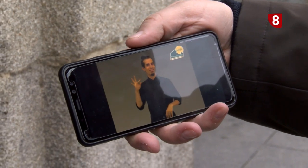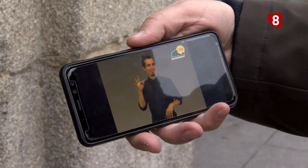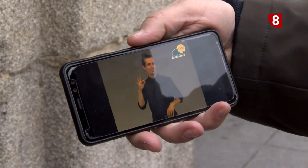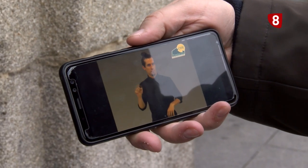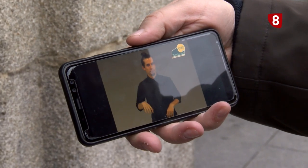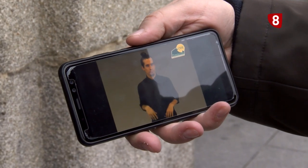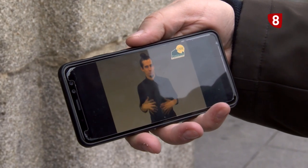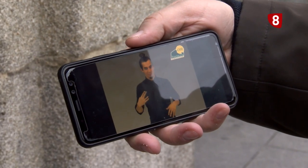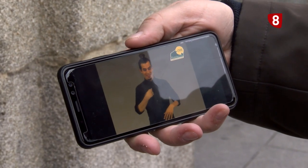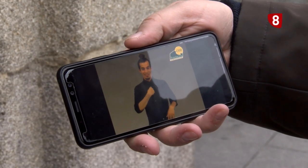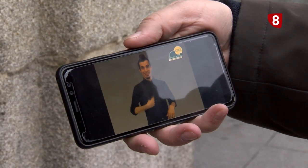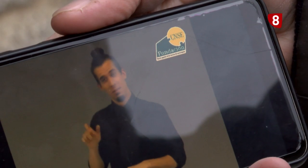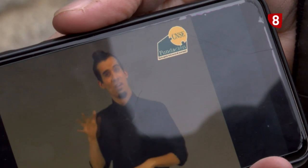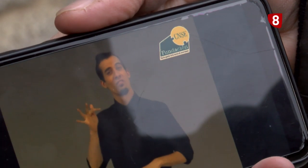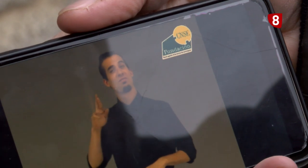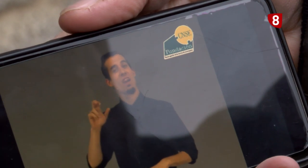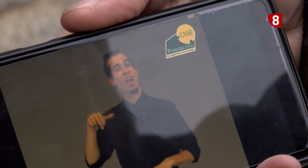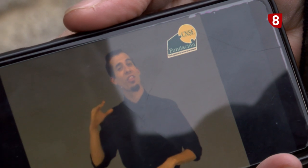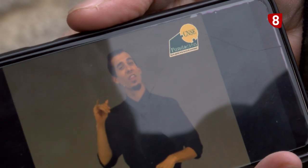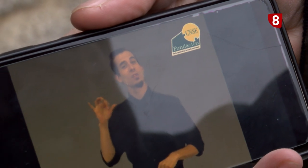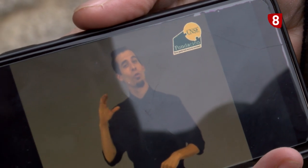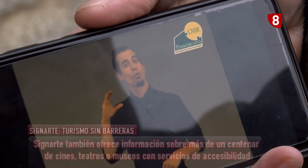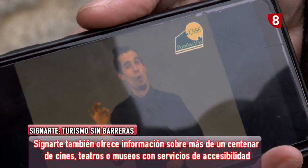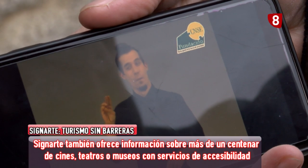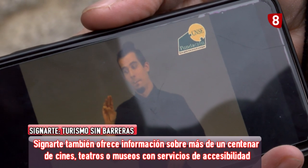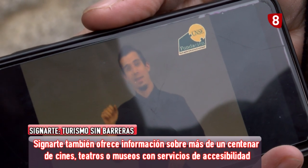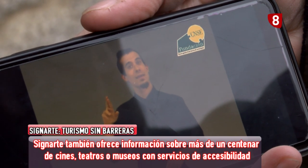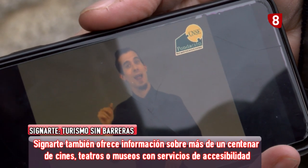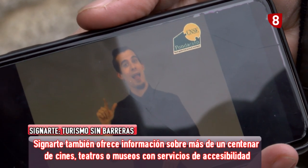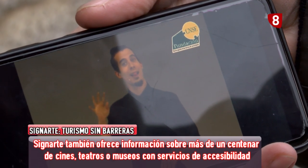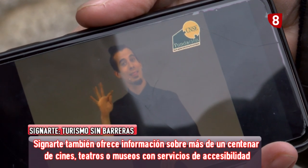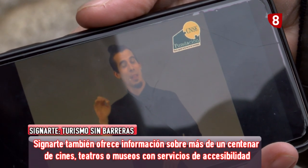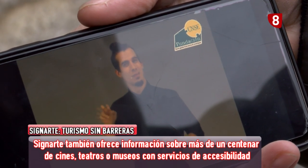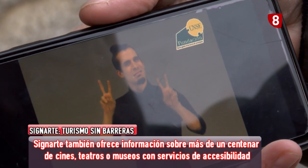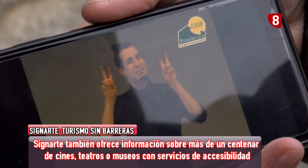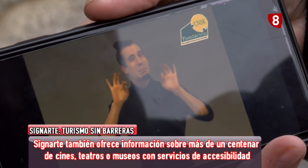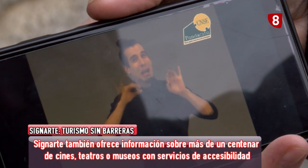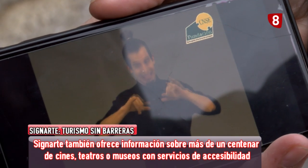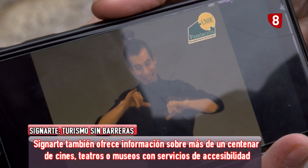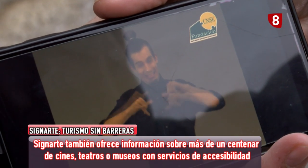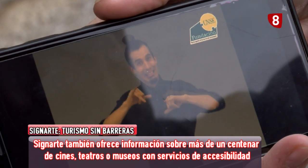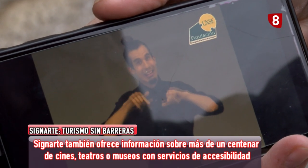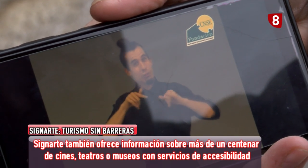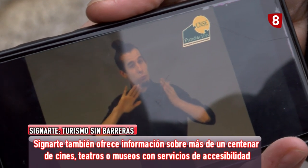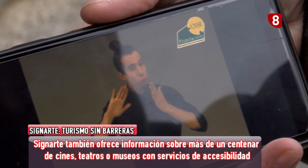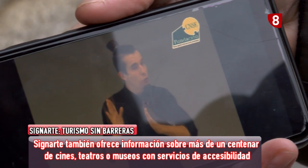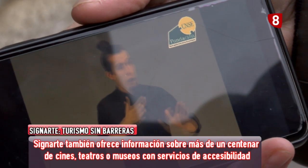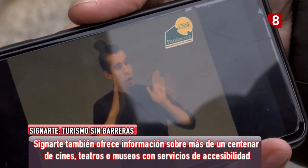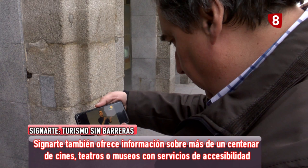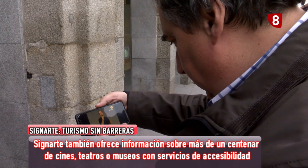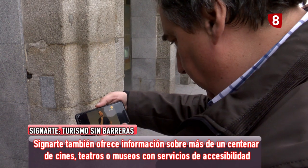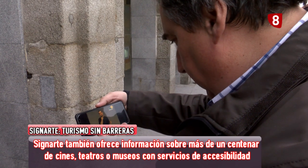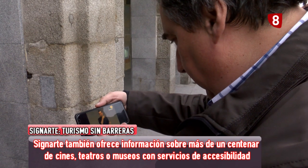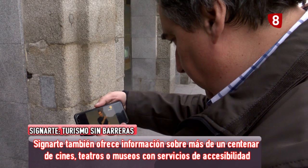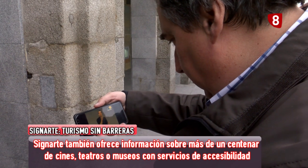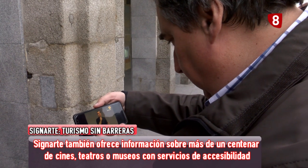la primera de las primeras aplicaciones que utilizan la tecnología para eliminar las barreras hombre